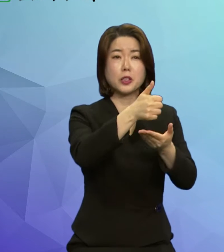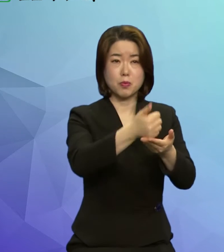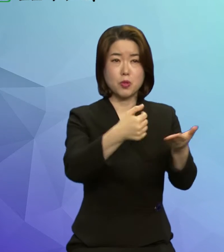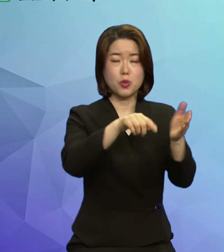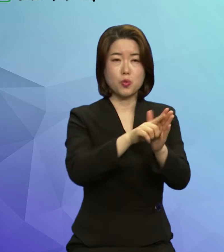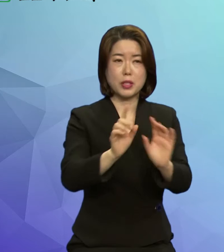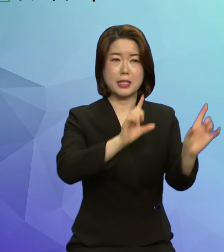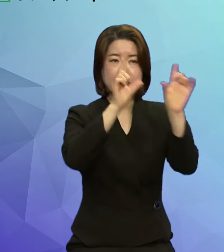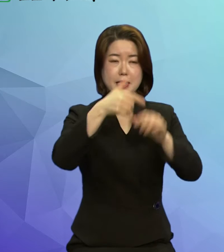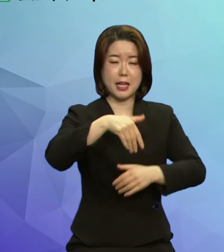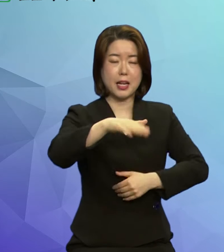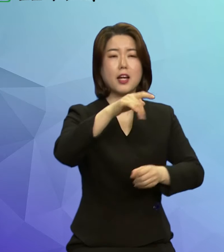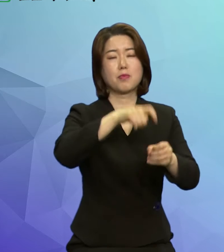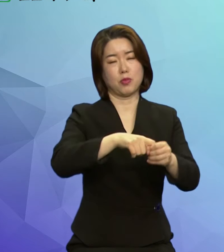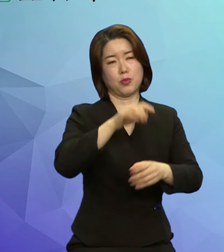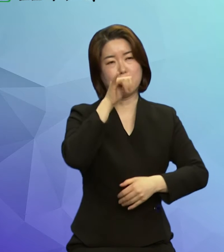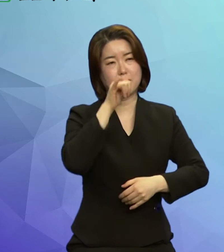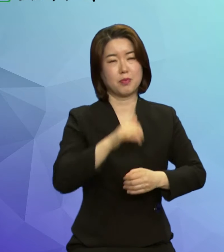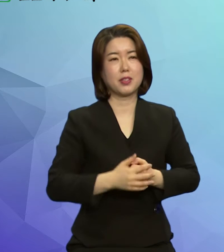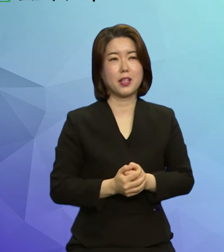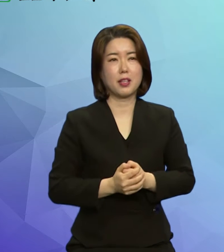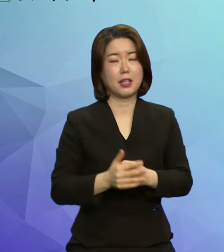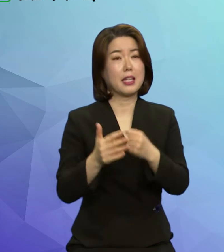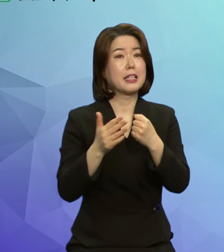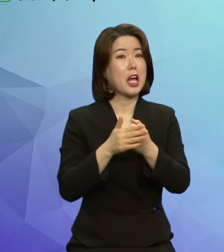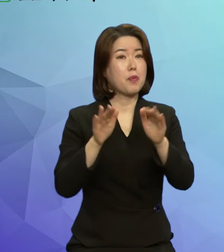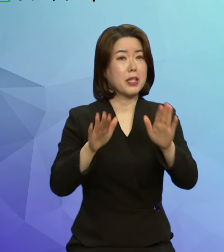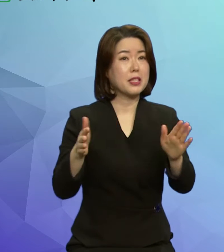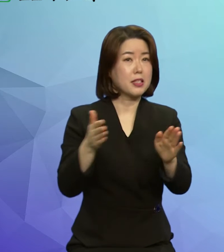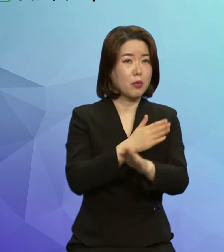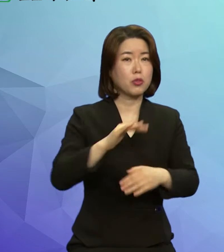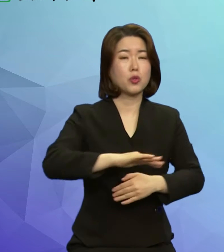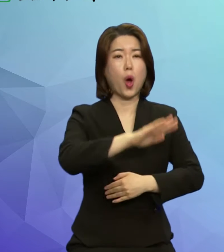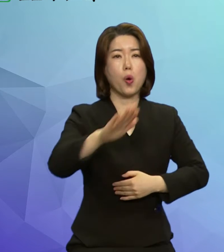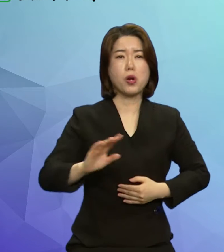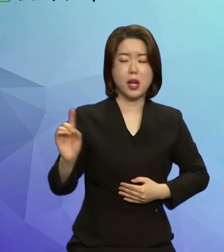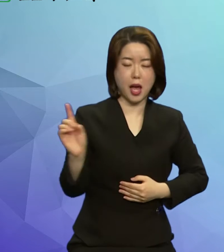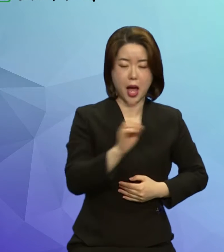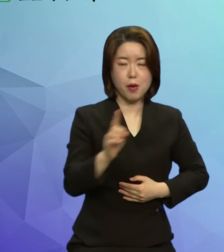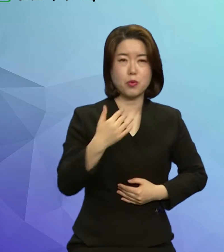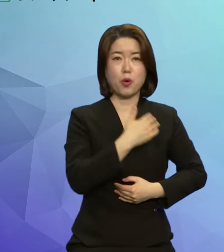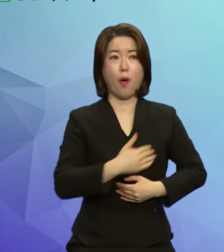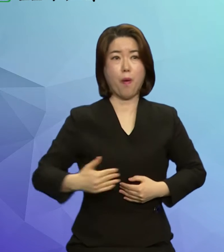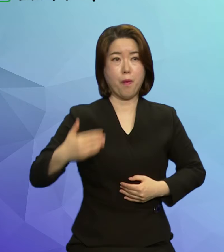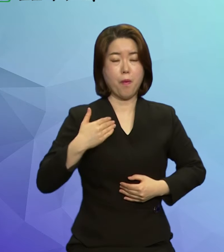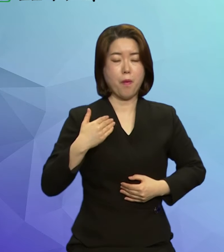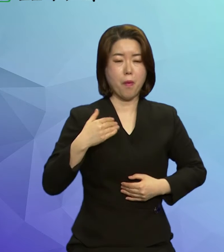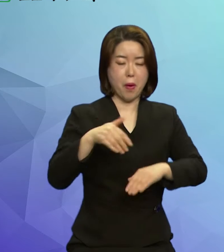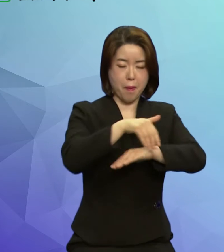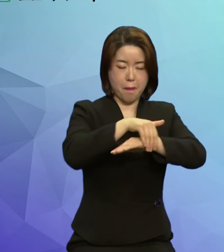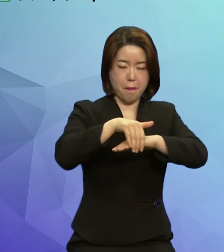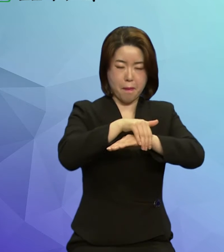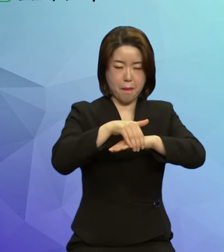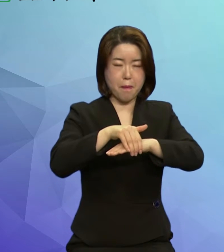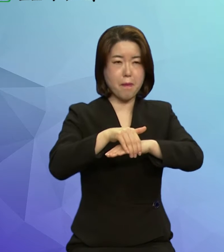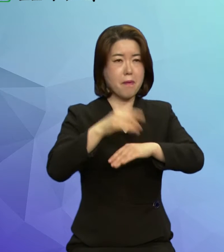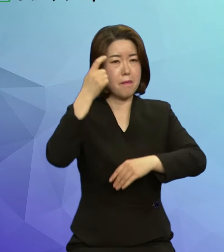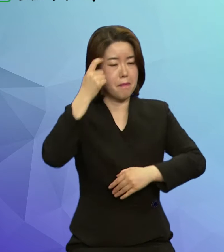위하여 살아가도록 하려는 것입니다. 그러므로 이제부터 우리는 아무도 육신의 잣대로 알려고 하지